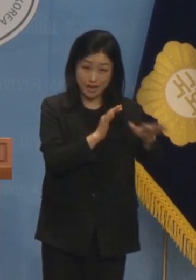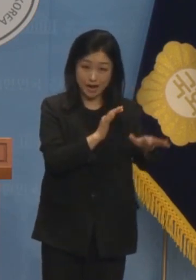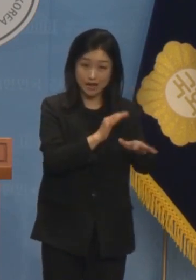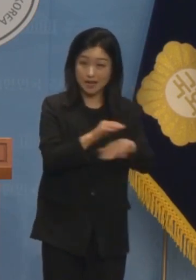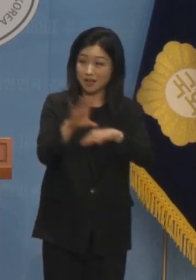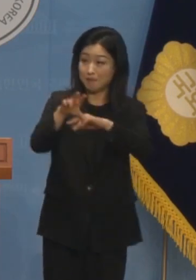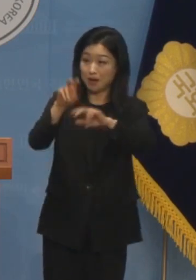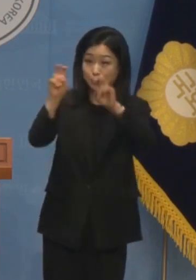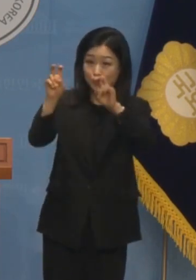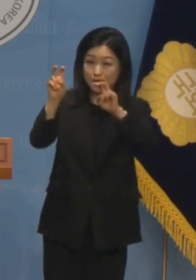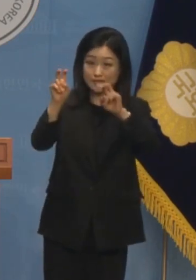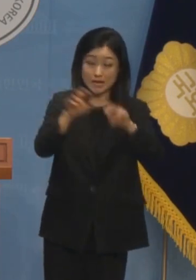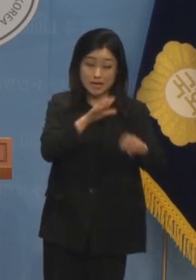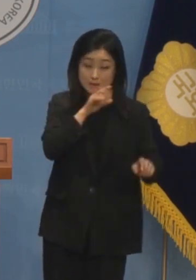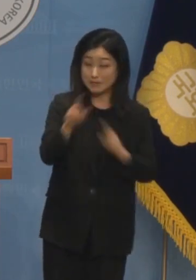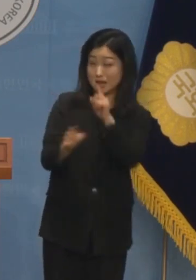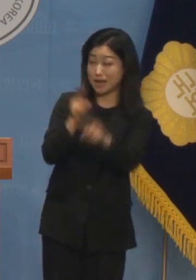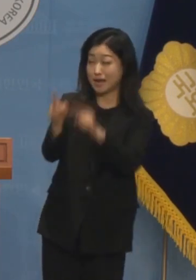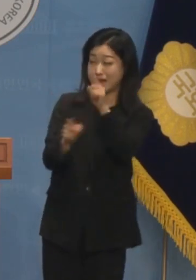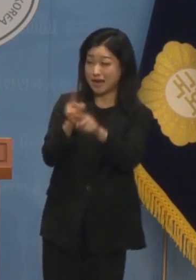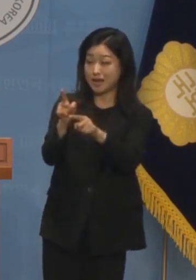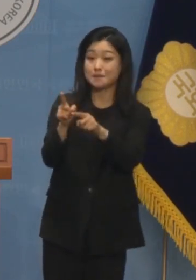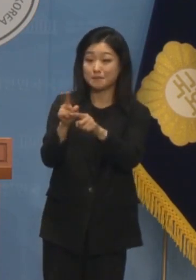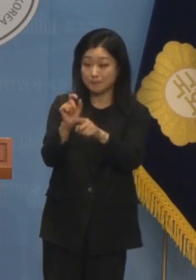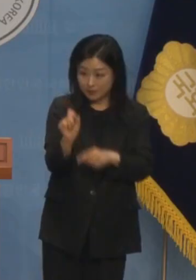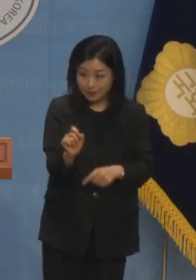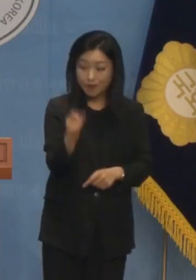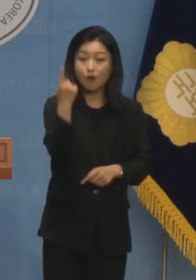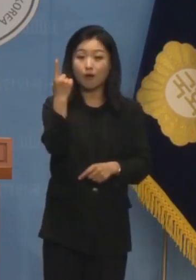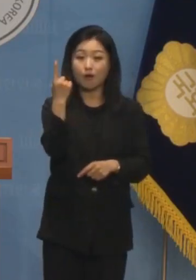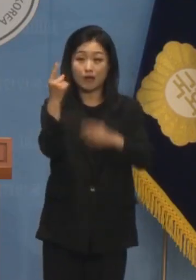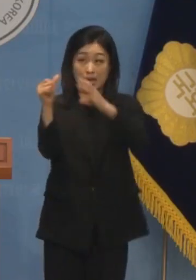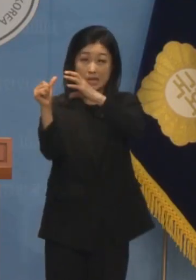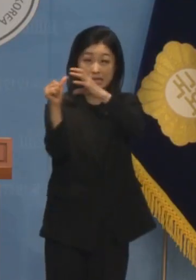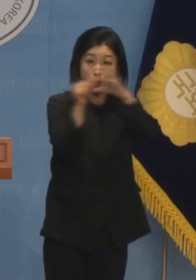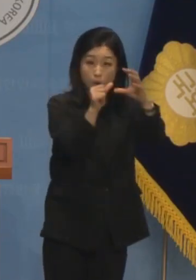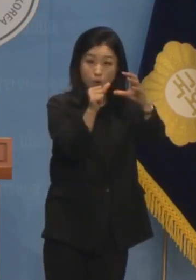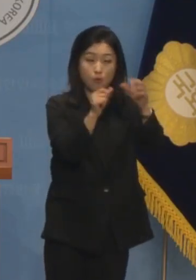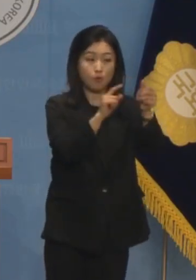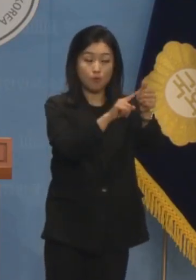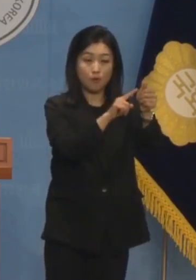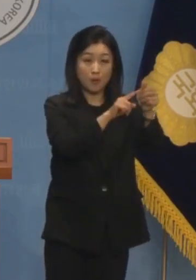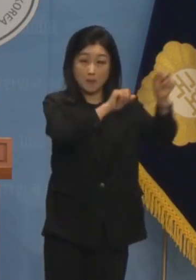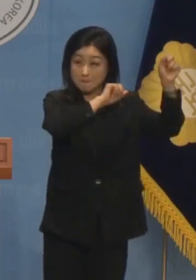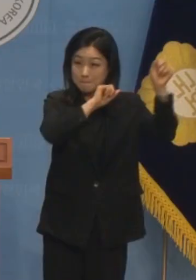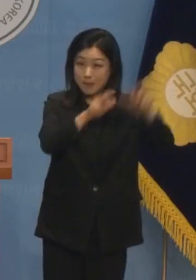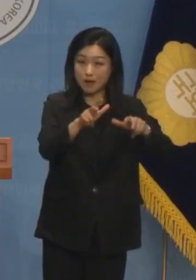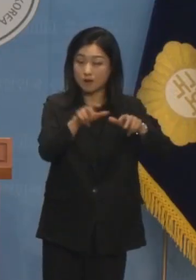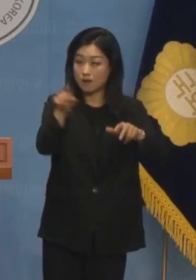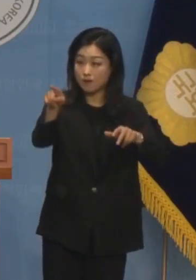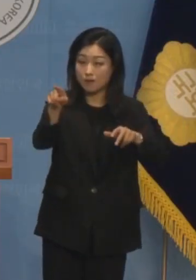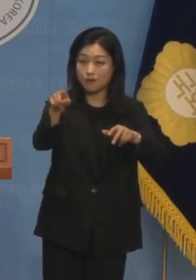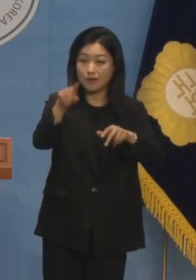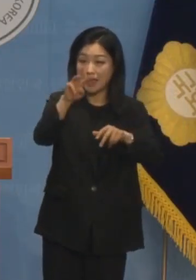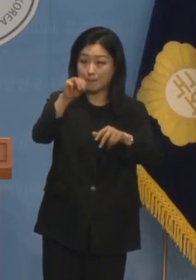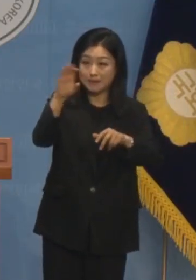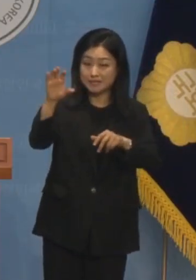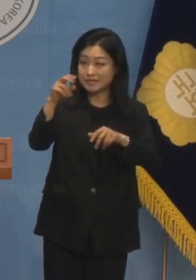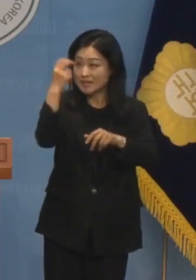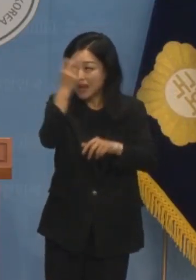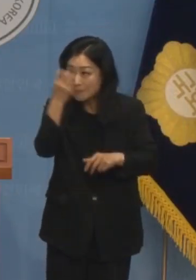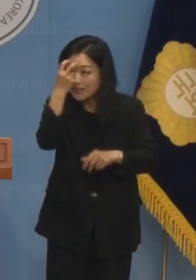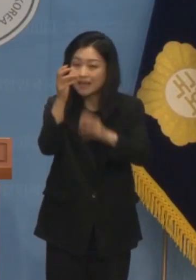대해 대거 심의 민원을 넣었는데 이 민원을 접수한 방심위가 기다렸다는 듯이 바로 감사에 착수한